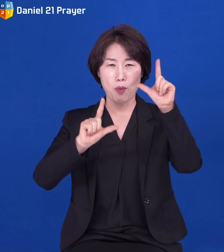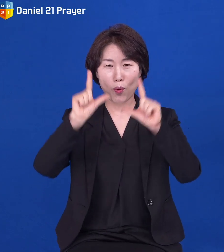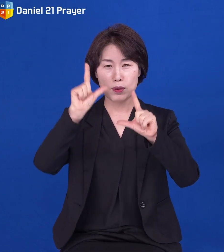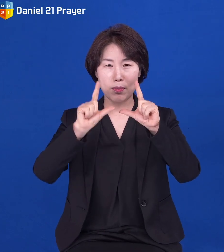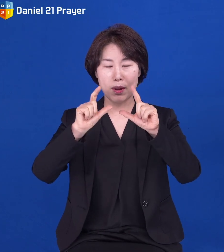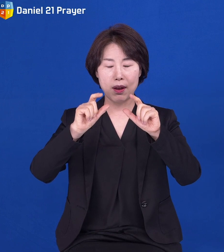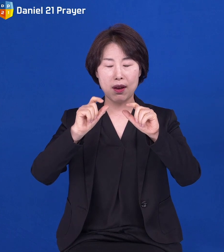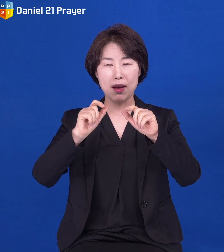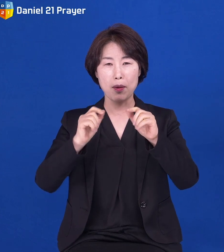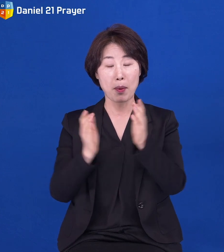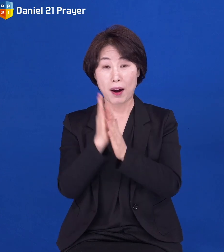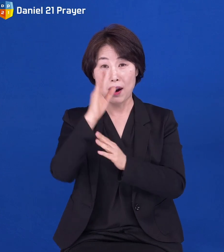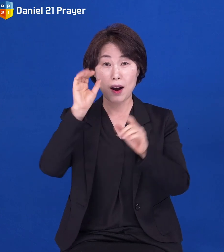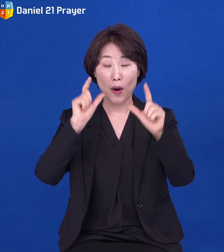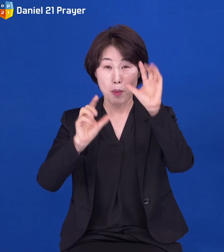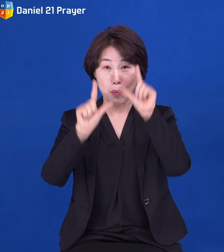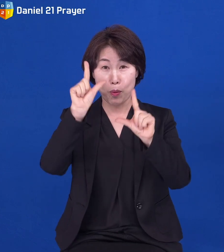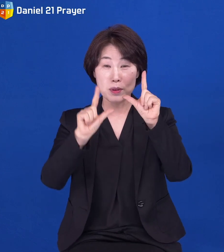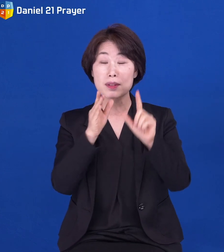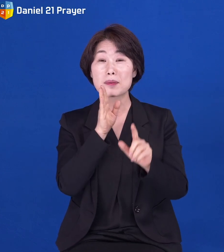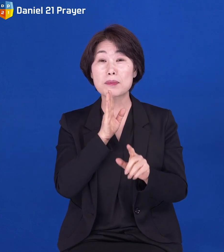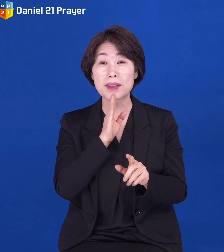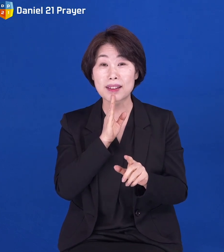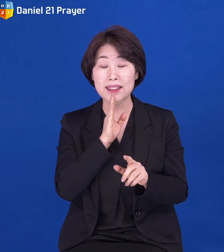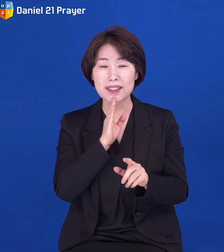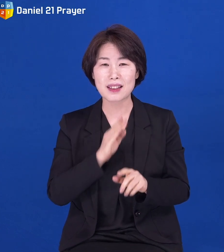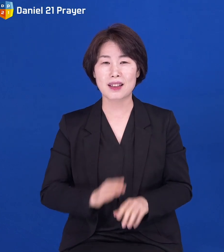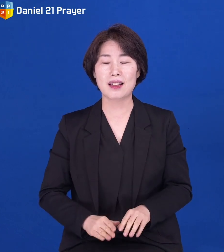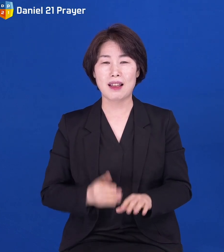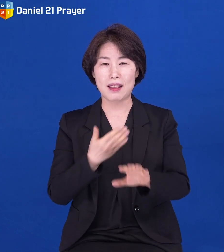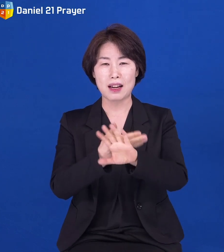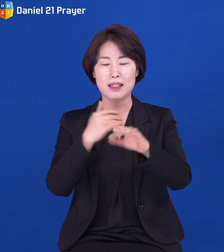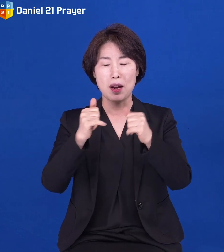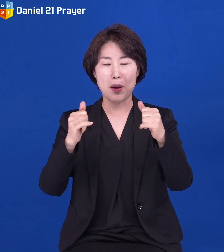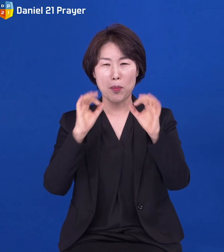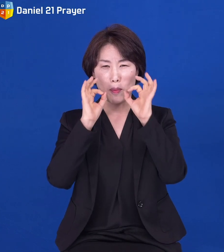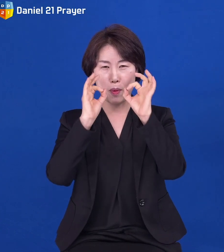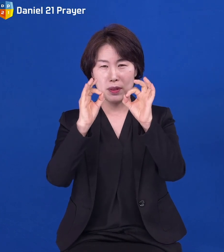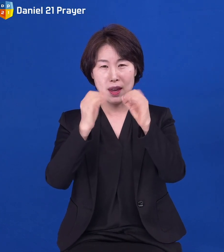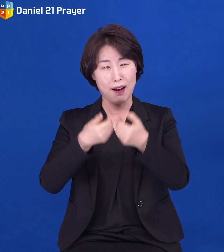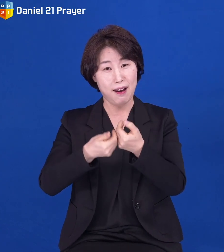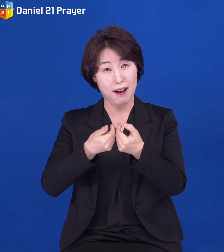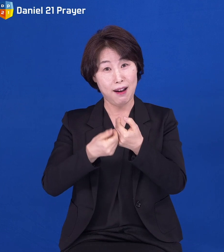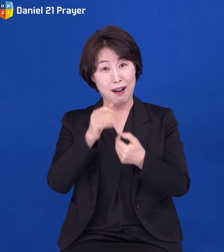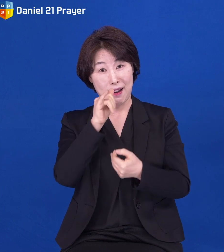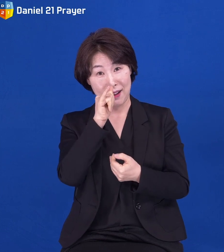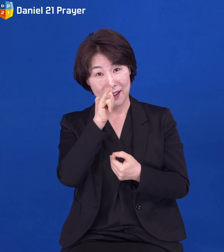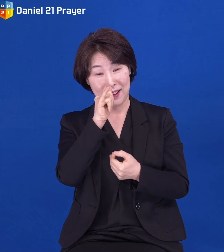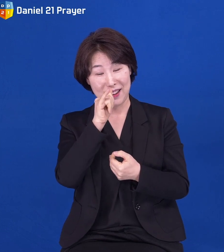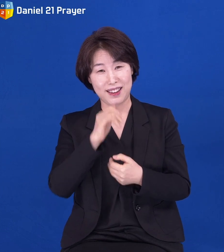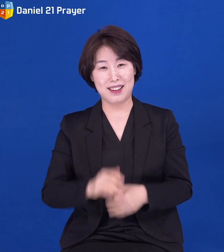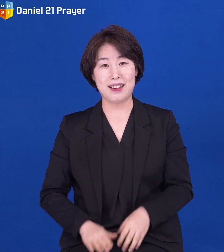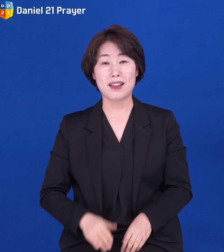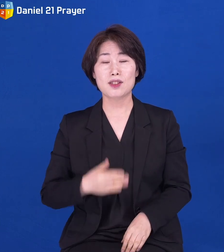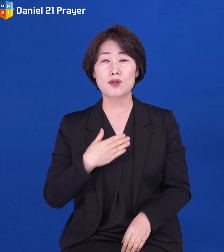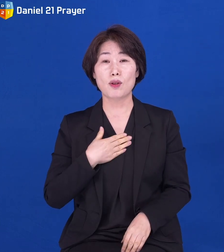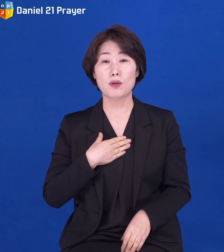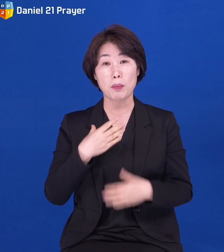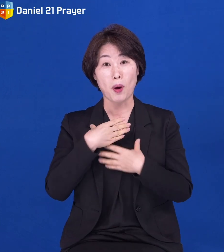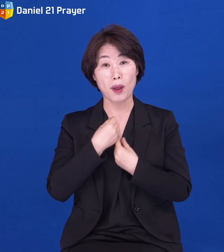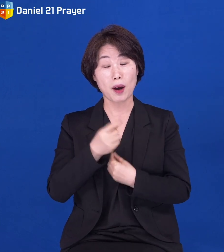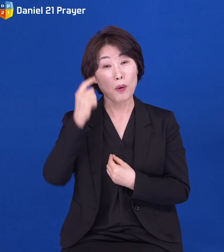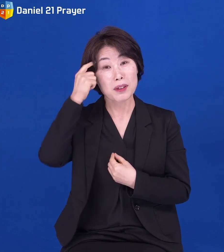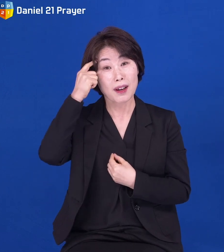했기 때문에 다가갈 수 없는 그런 뭔가 묵직함이 있었던 그런 연예인 중에 한 명이었나 봐요. 저는 굉장히 편안한